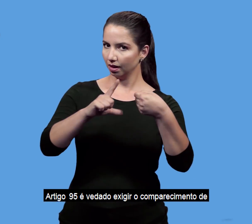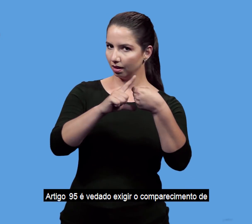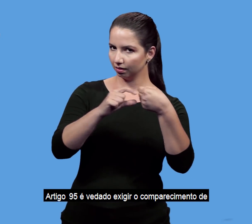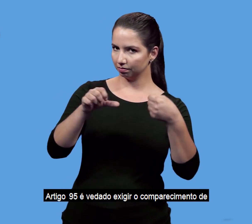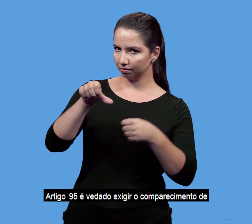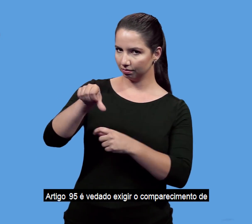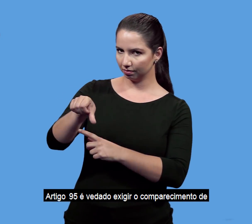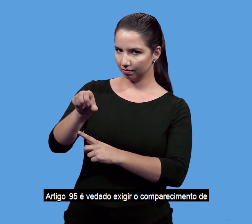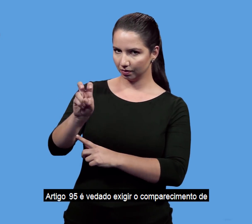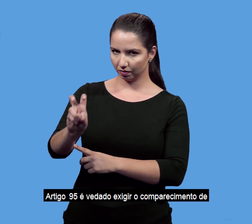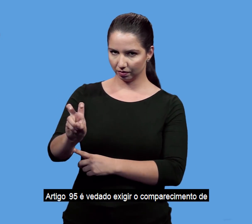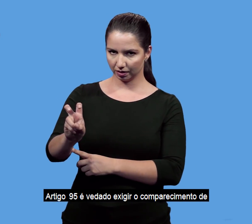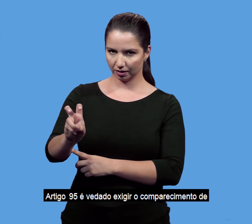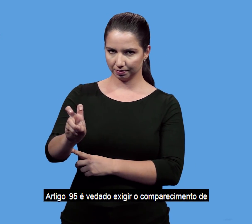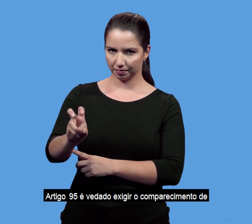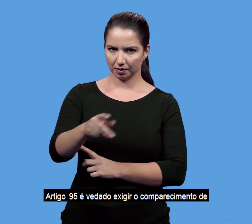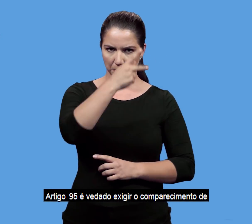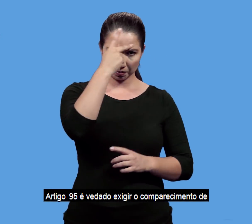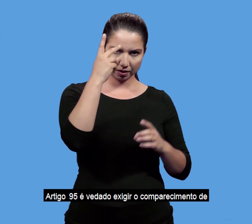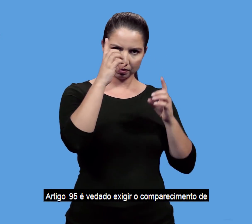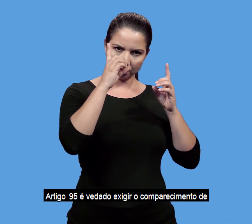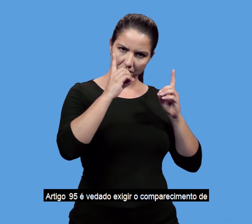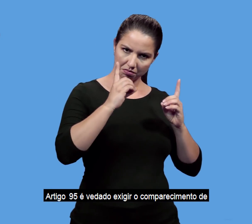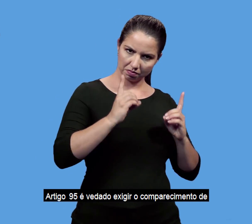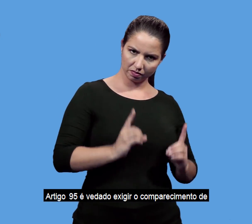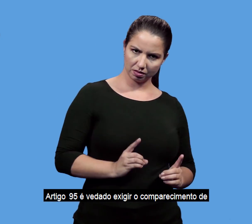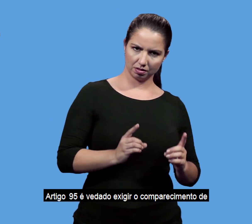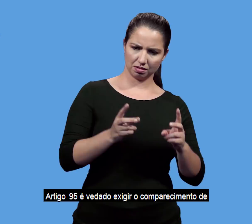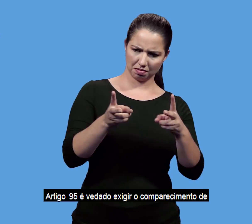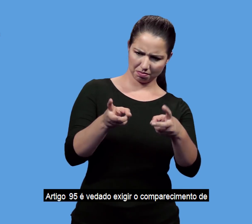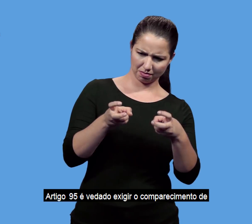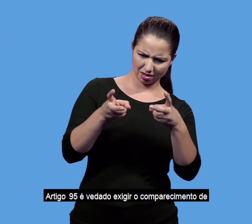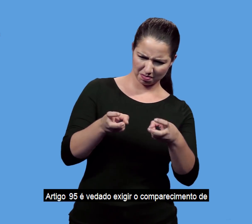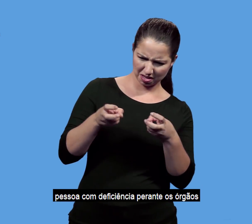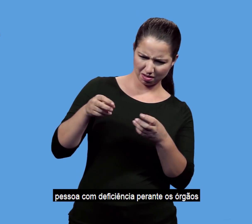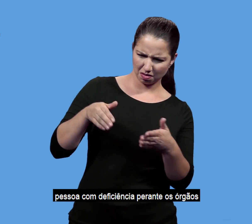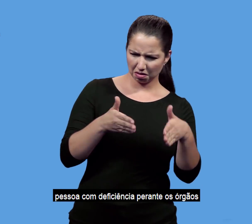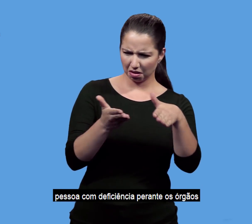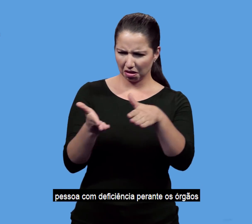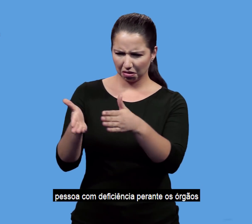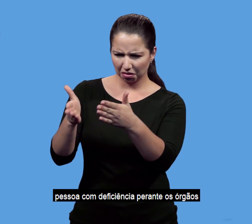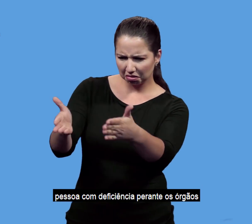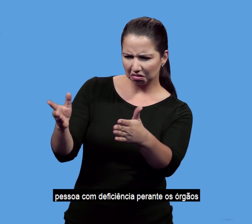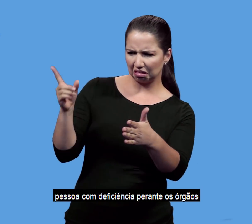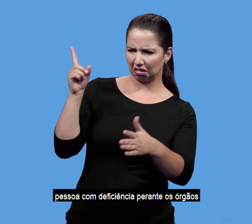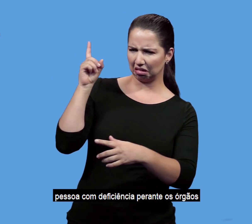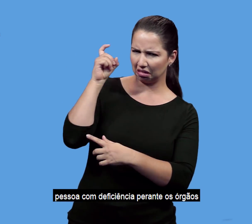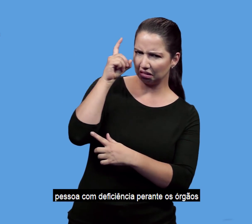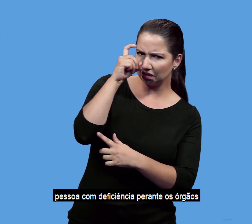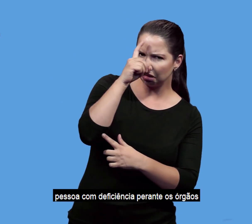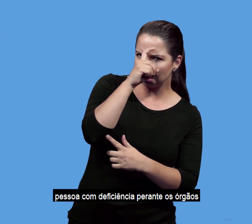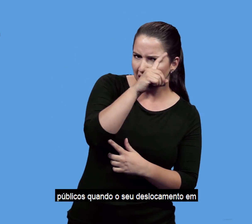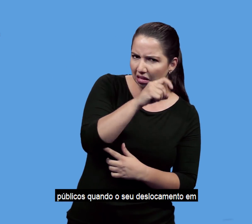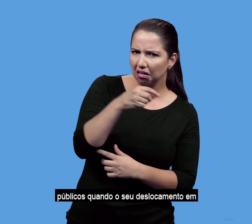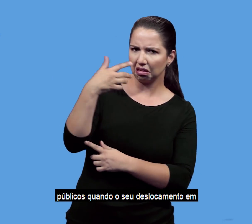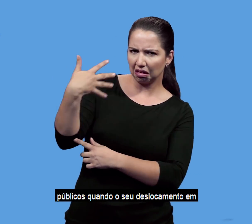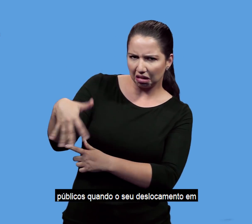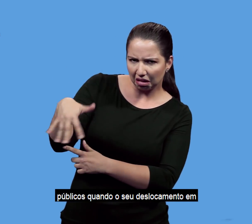95 é vedado exigir o comparecimento de pessoa com deficiência perante os órgãos públicos quando o